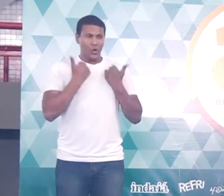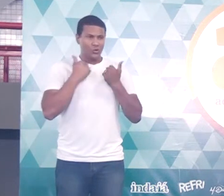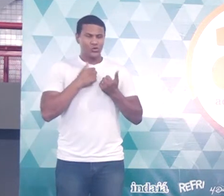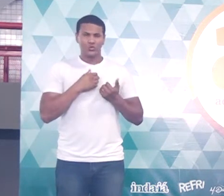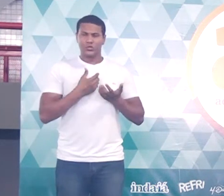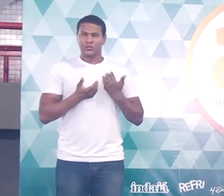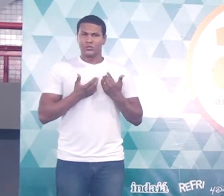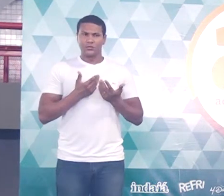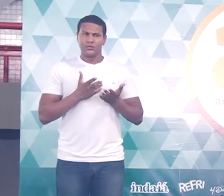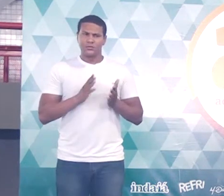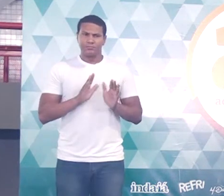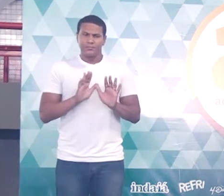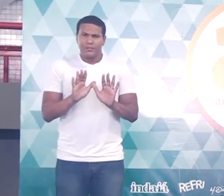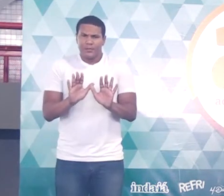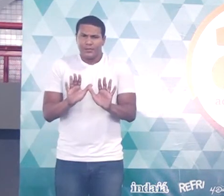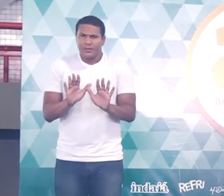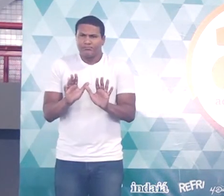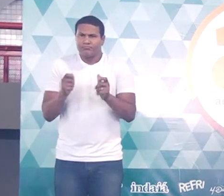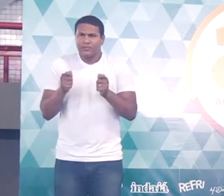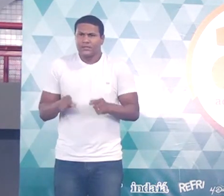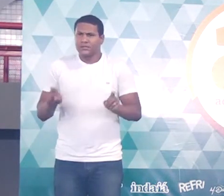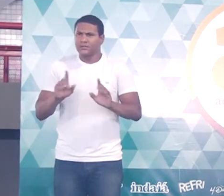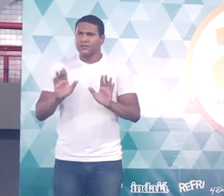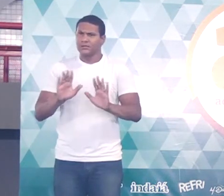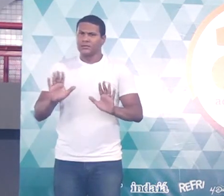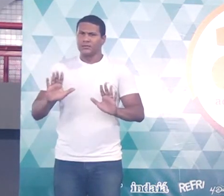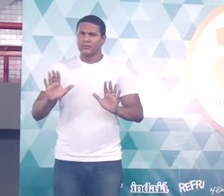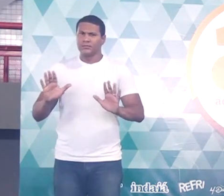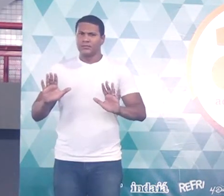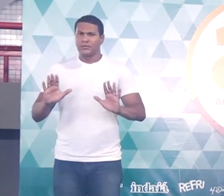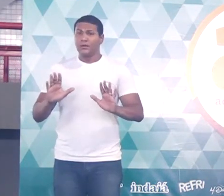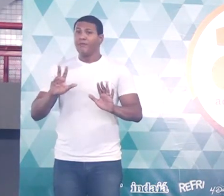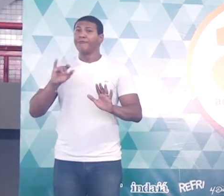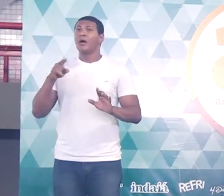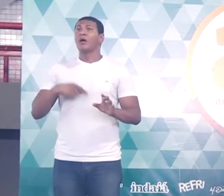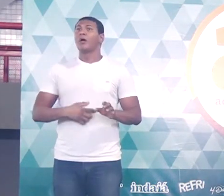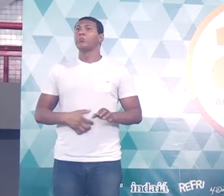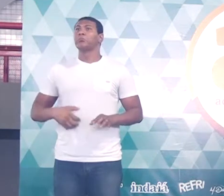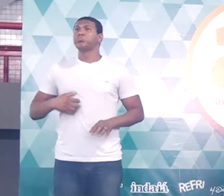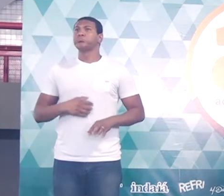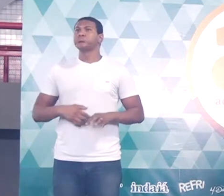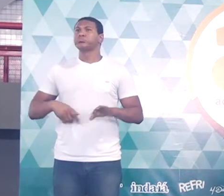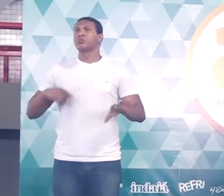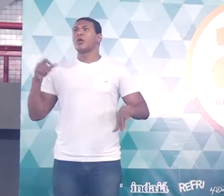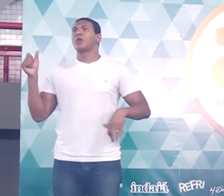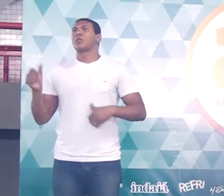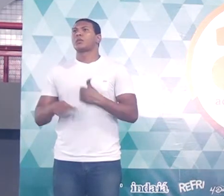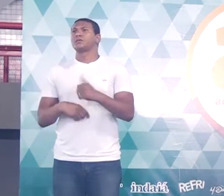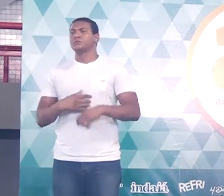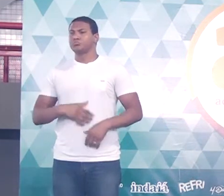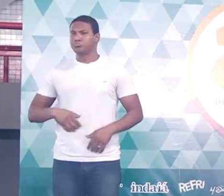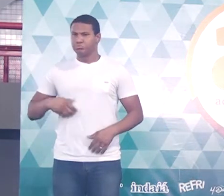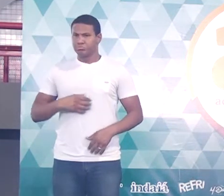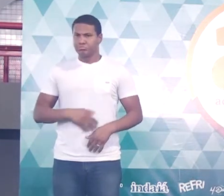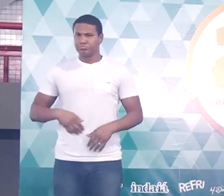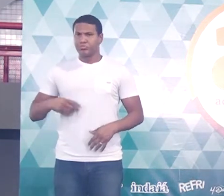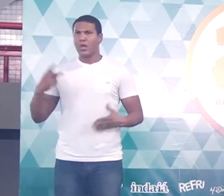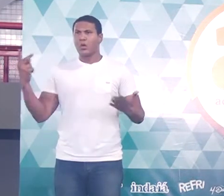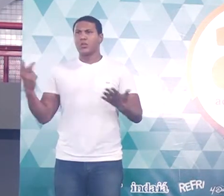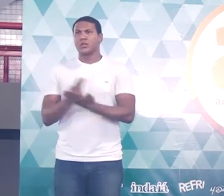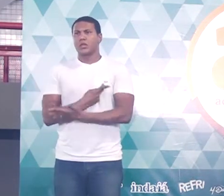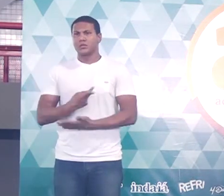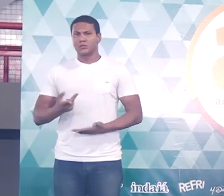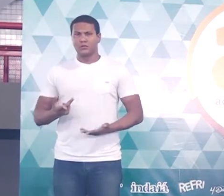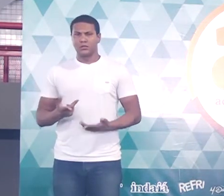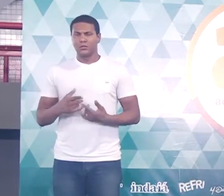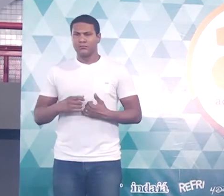faça isso não. Vai que dá um distúrbio no seu intestino, fazer que nem o Matuto. Aí você vai de vez